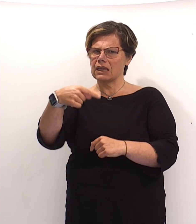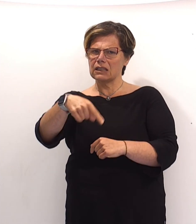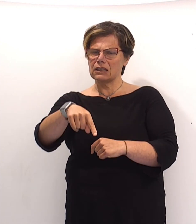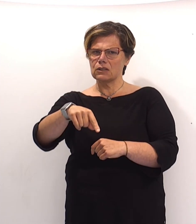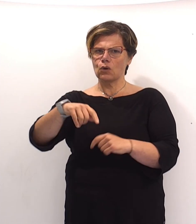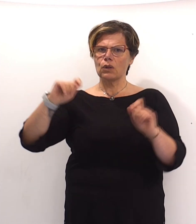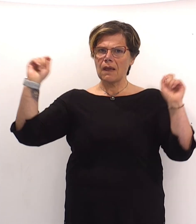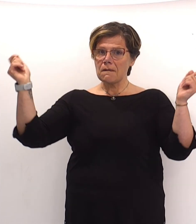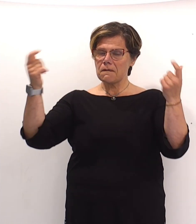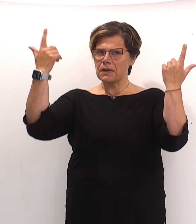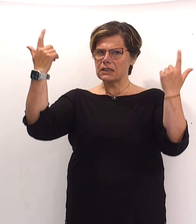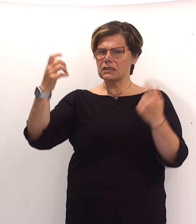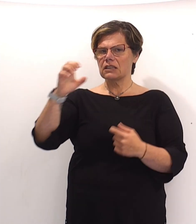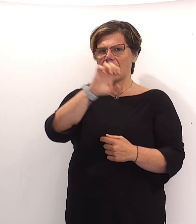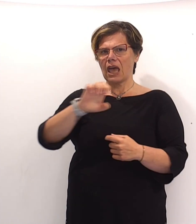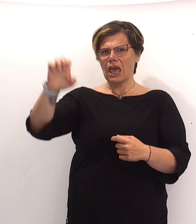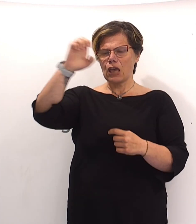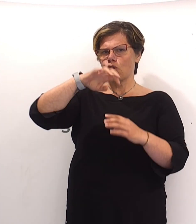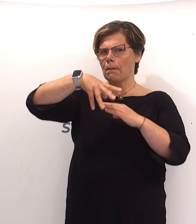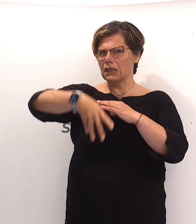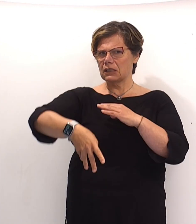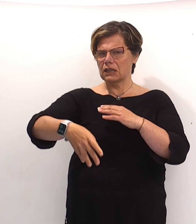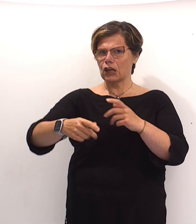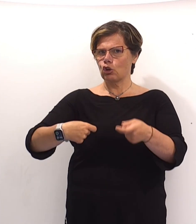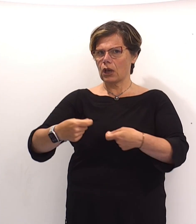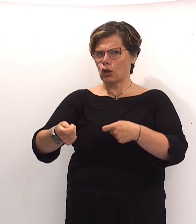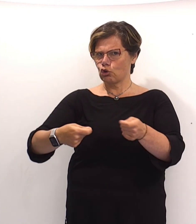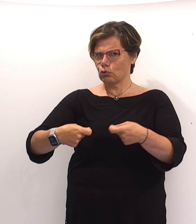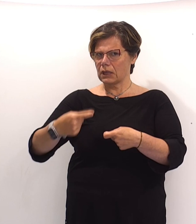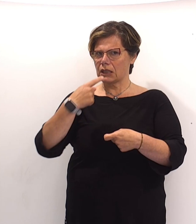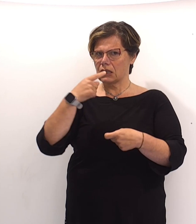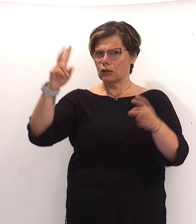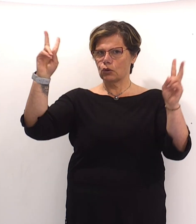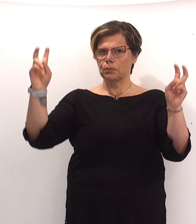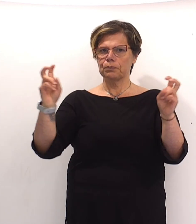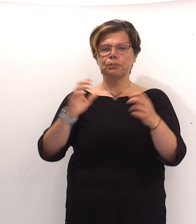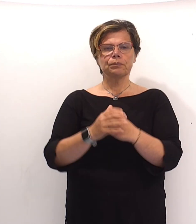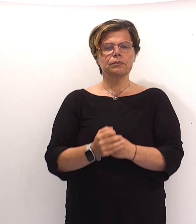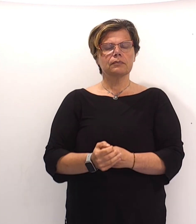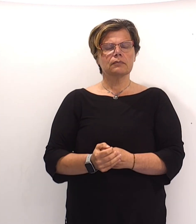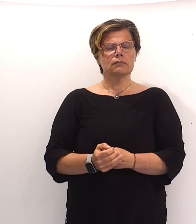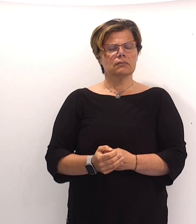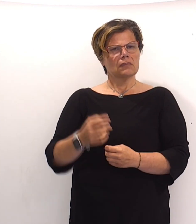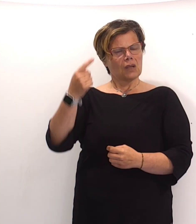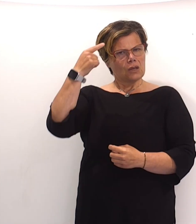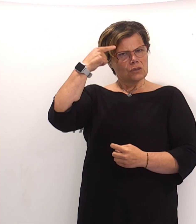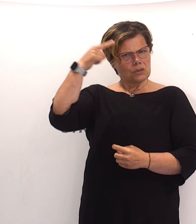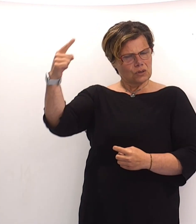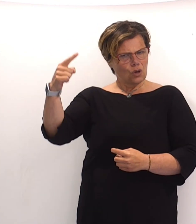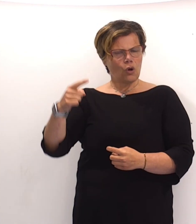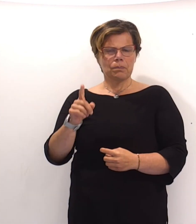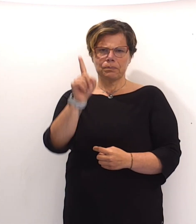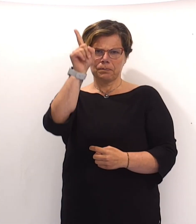Festival Euro-Mediterraneo dell'Economia, ha dichiarato: «So che il commissario